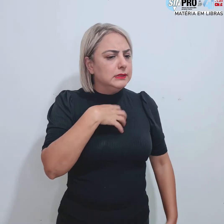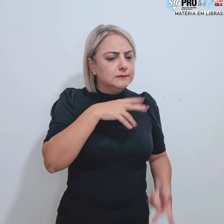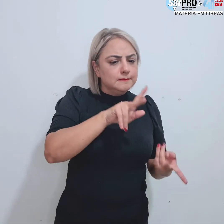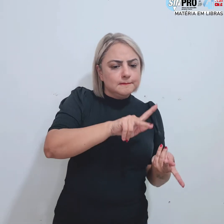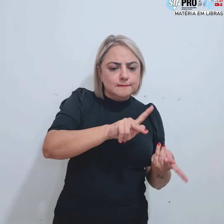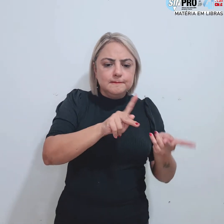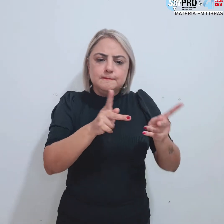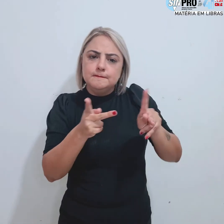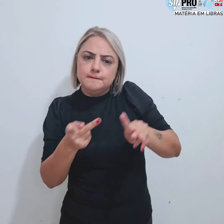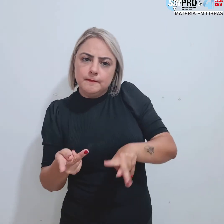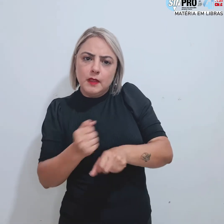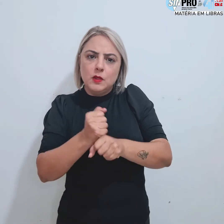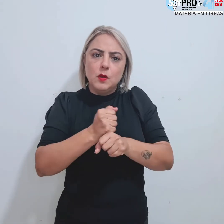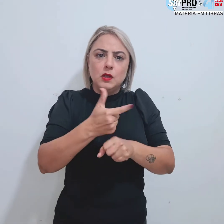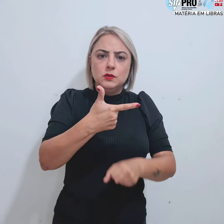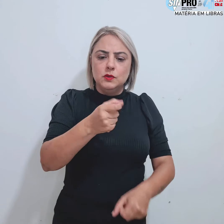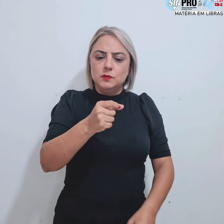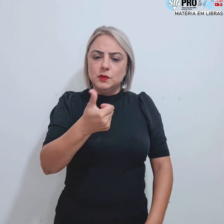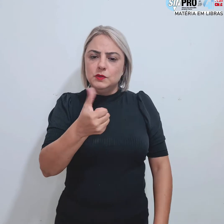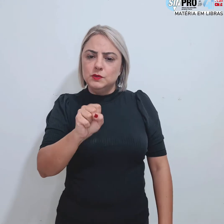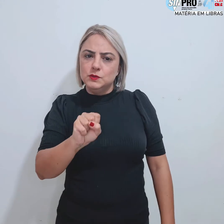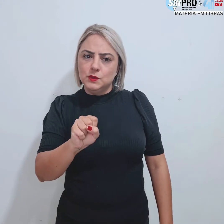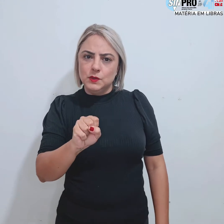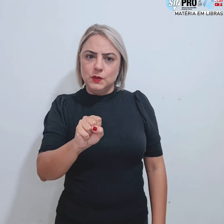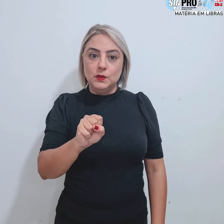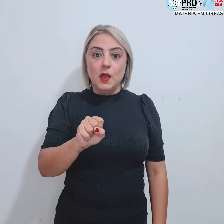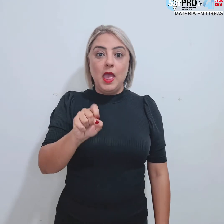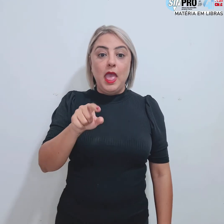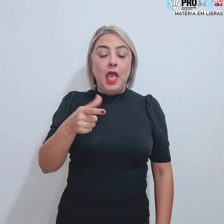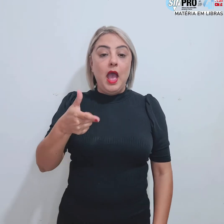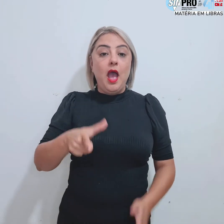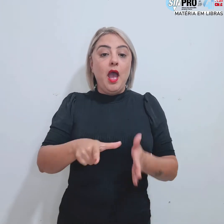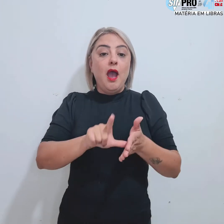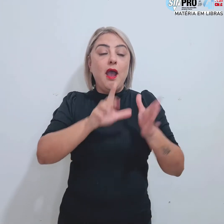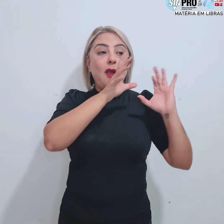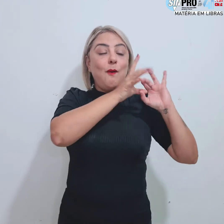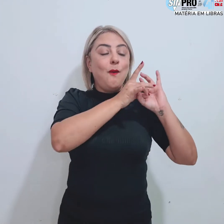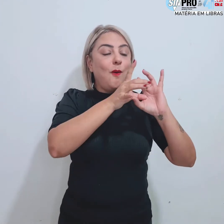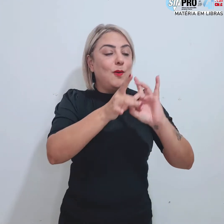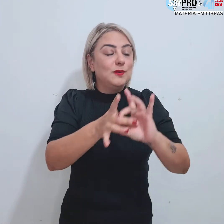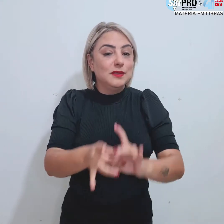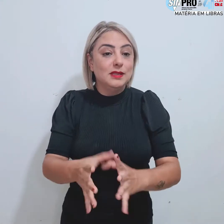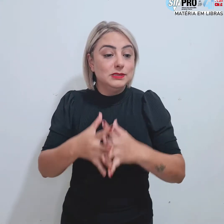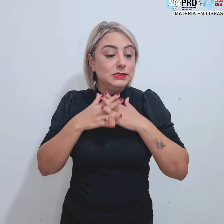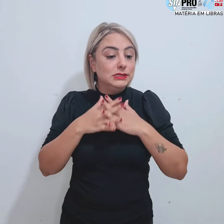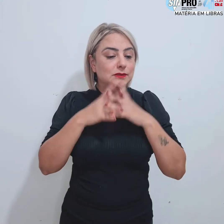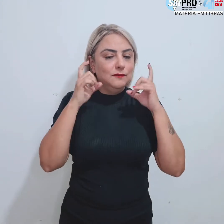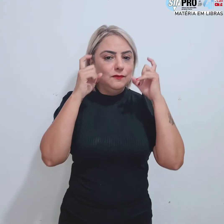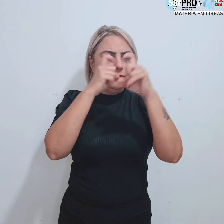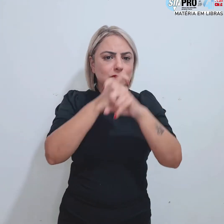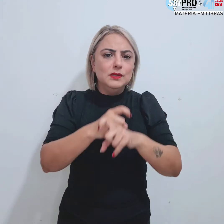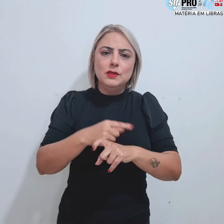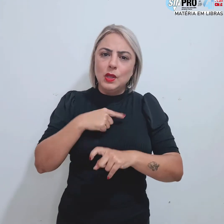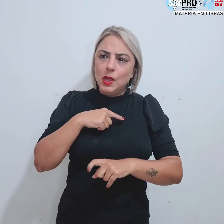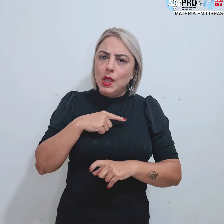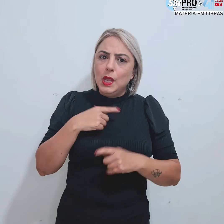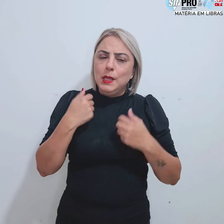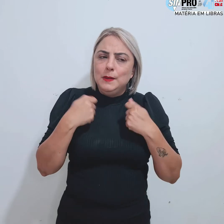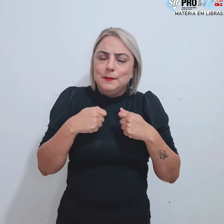transição em 2018. Era um contexto complexo que requeria muita